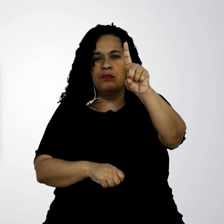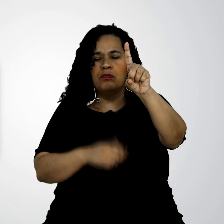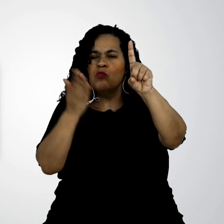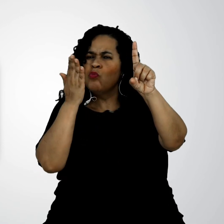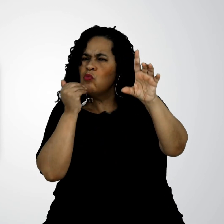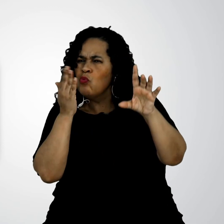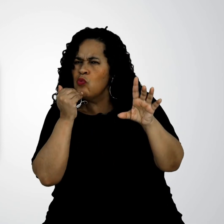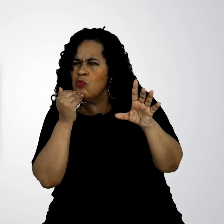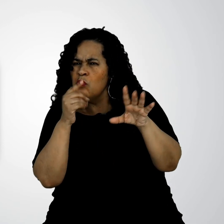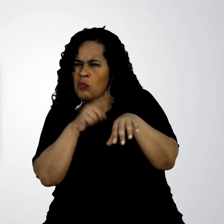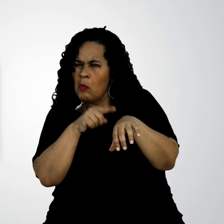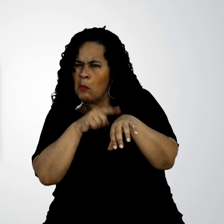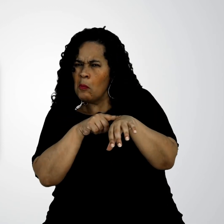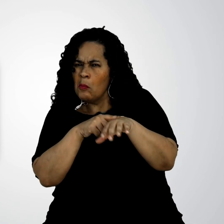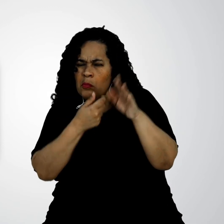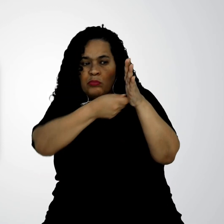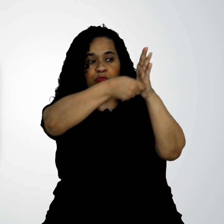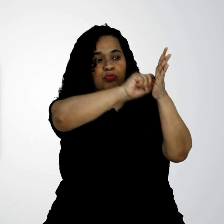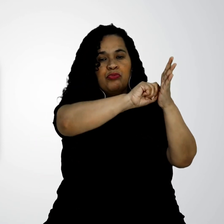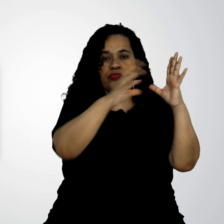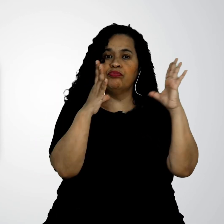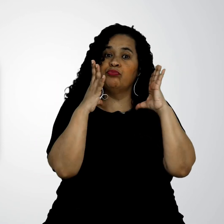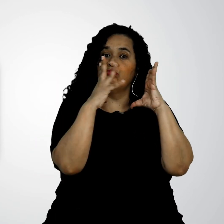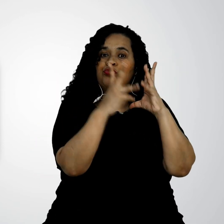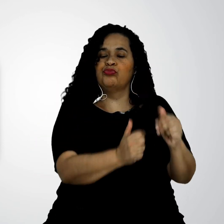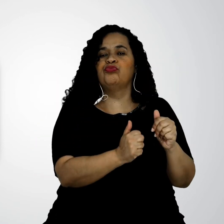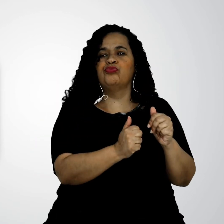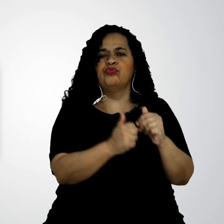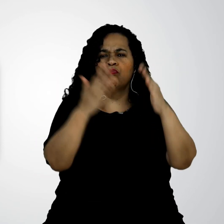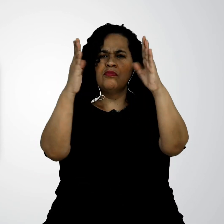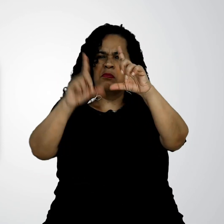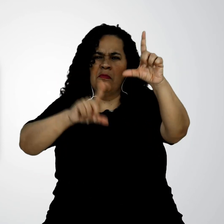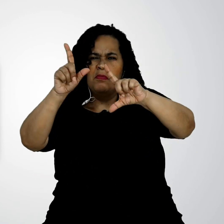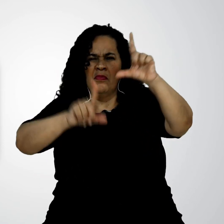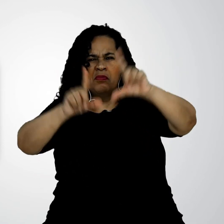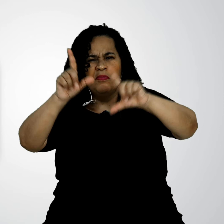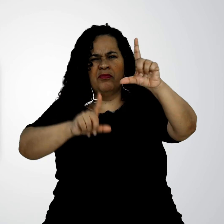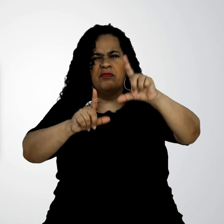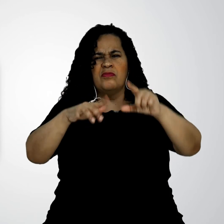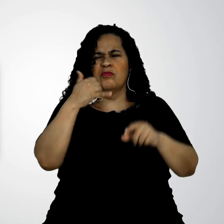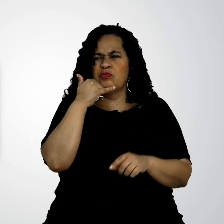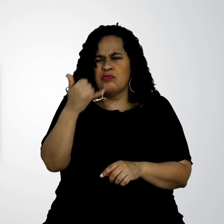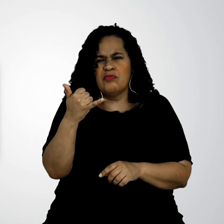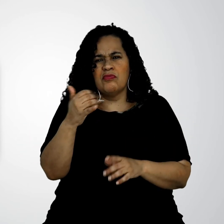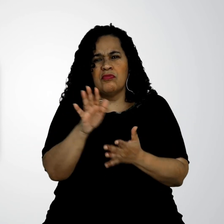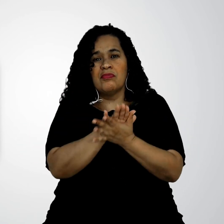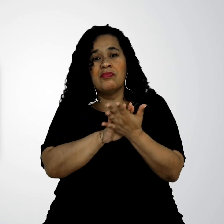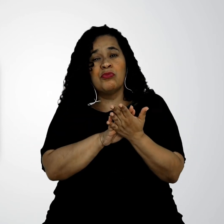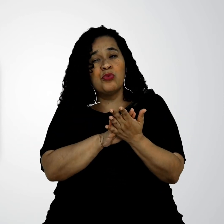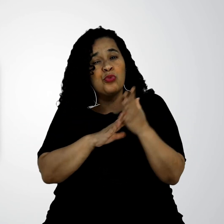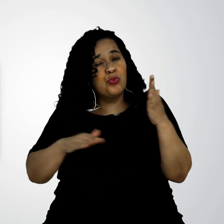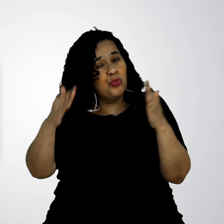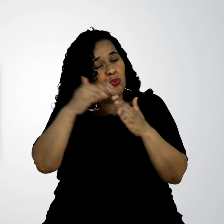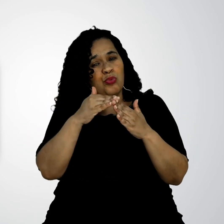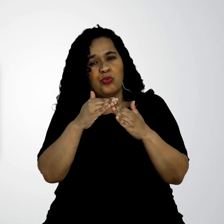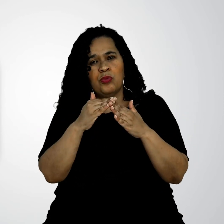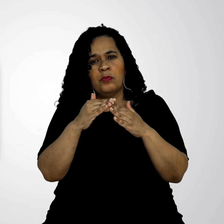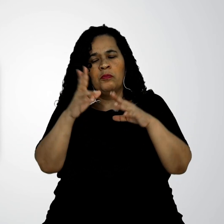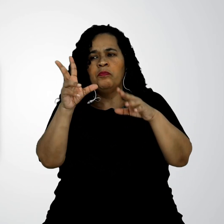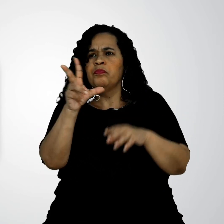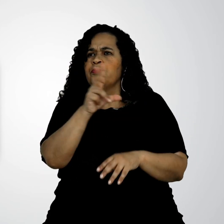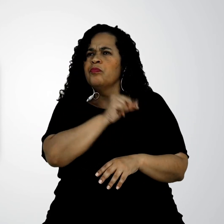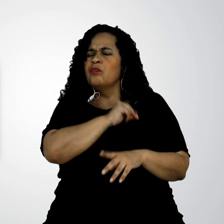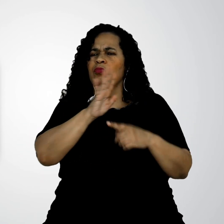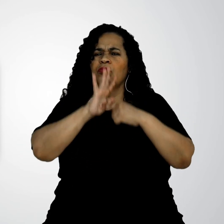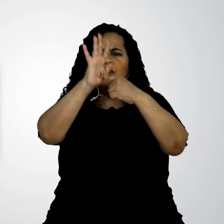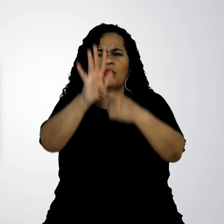refeições. Tenta puxar assunto a respeito da escola, da vida familiar. Ela falou assim, foi assustador como isso trouxe